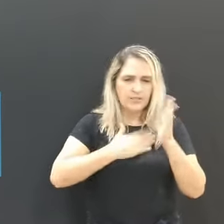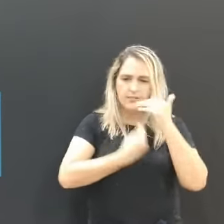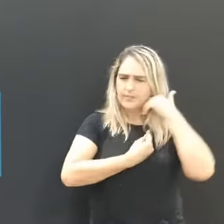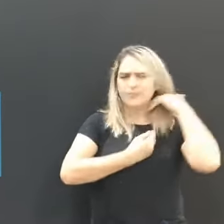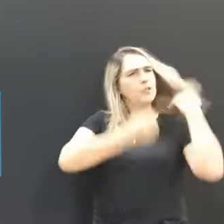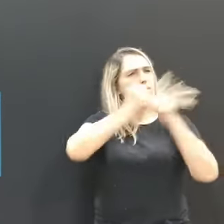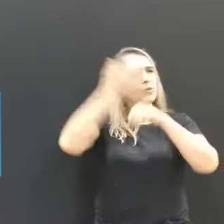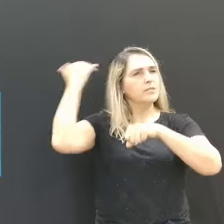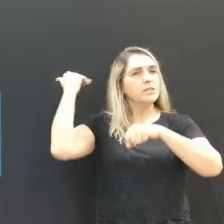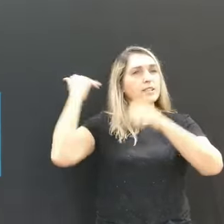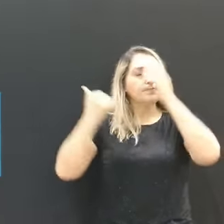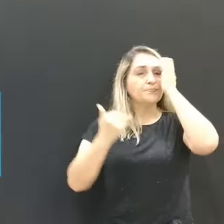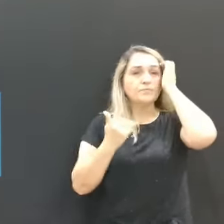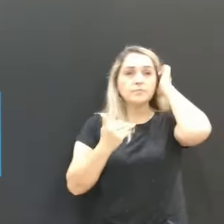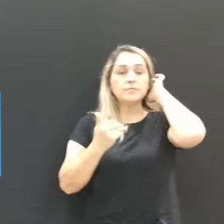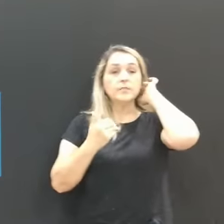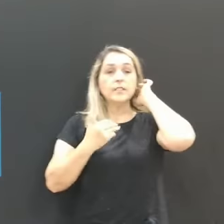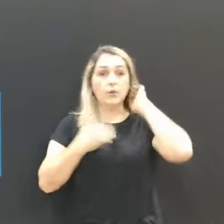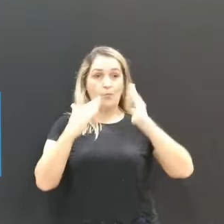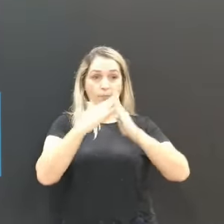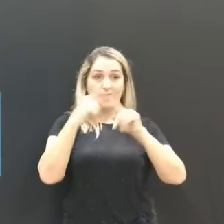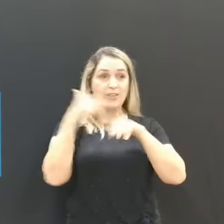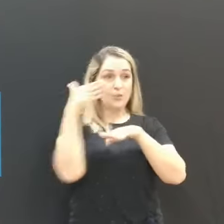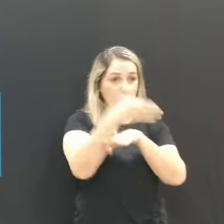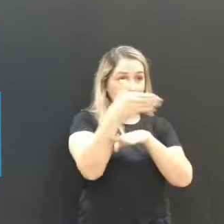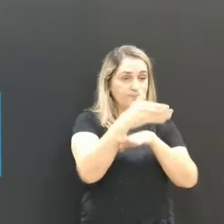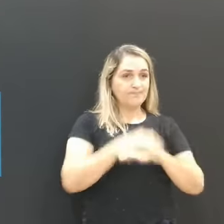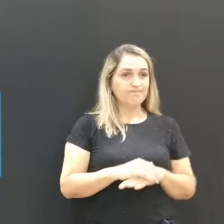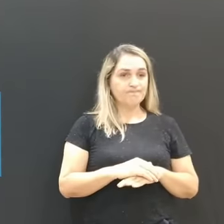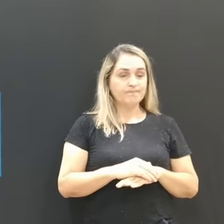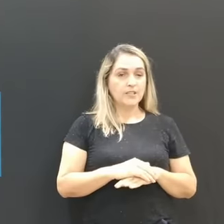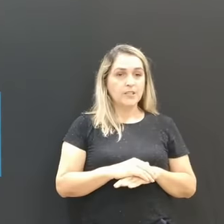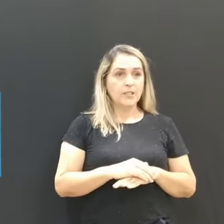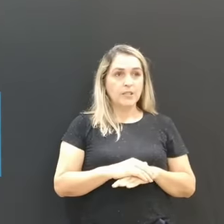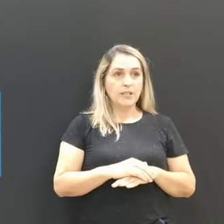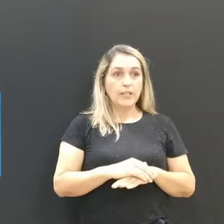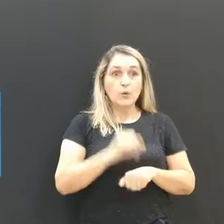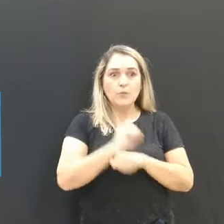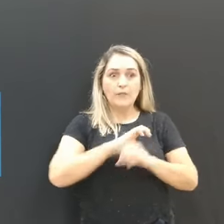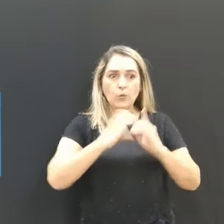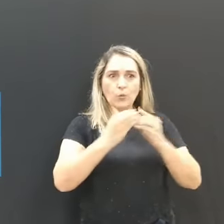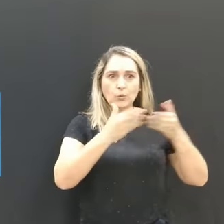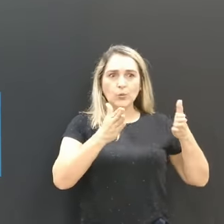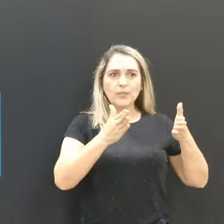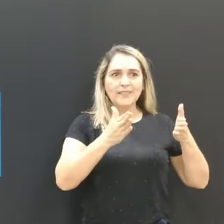medo. E o Senhor faz o milagre em nossas vidas. Olha só que interessante.